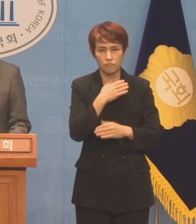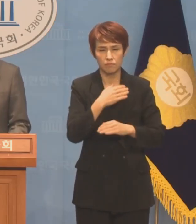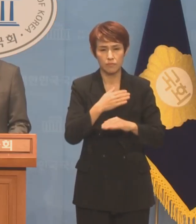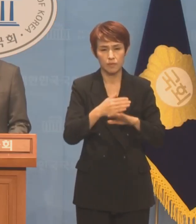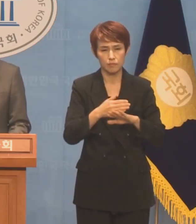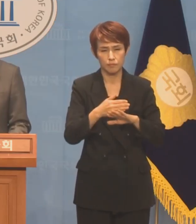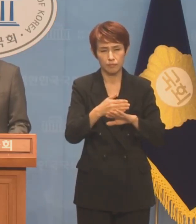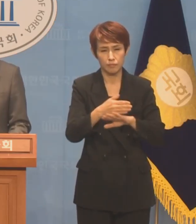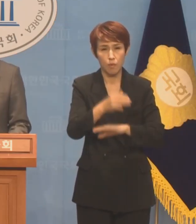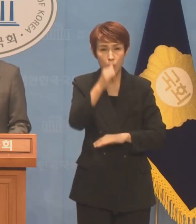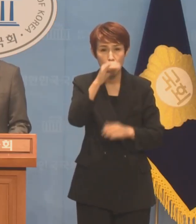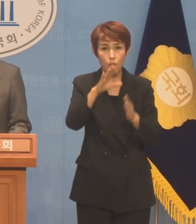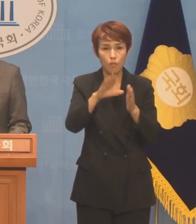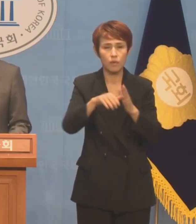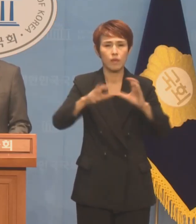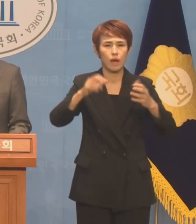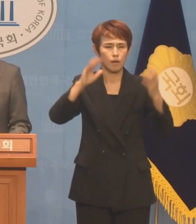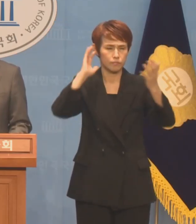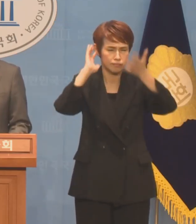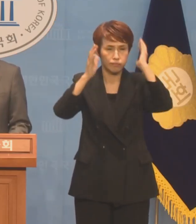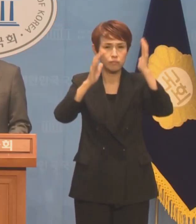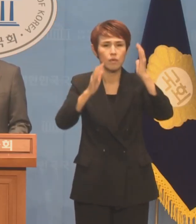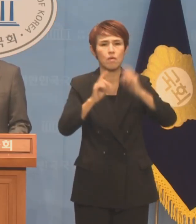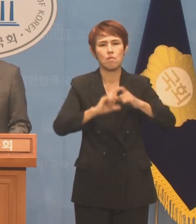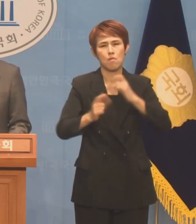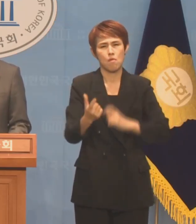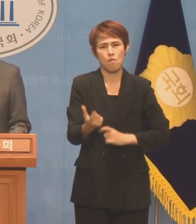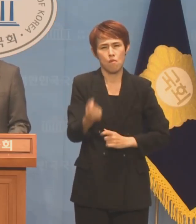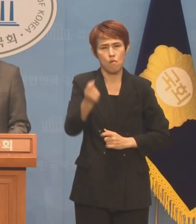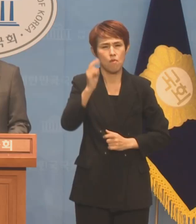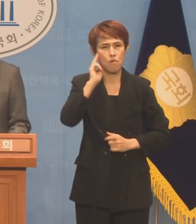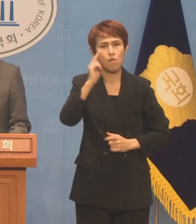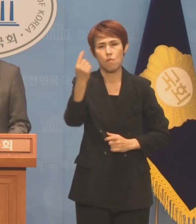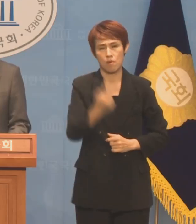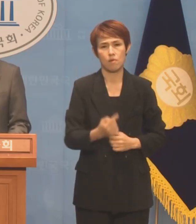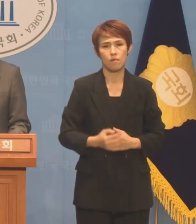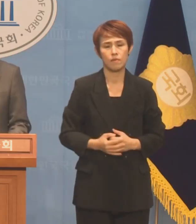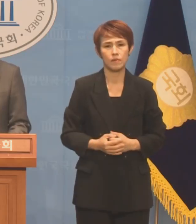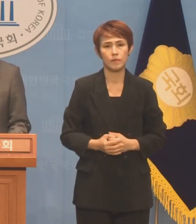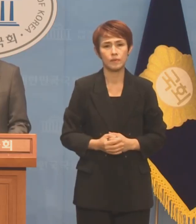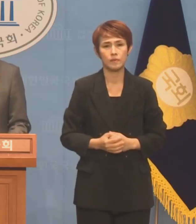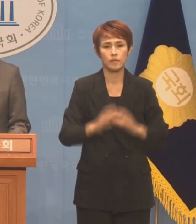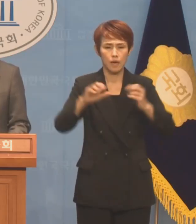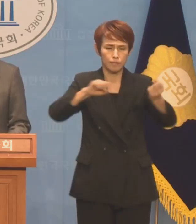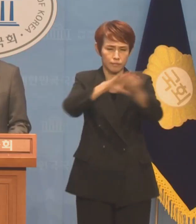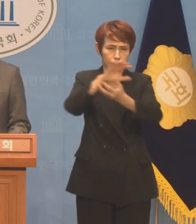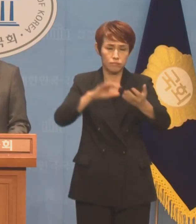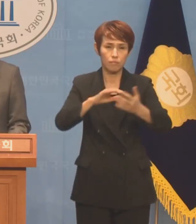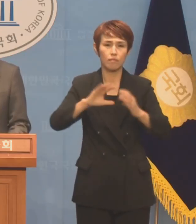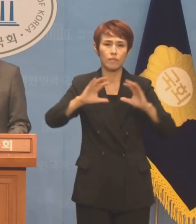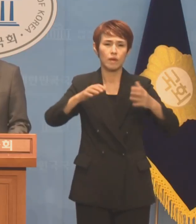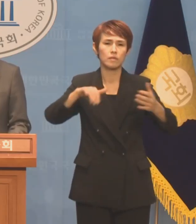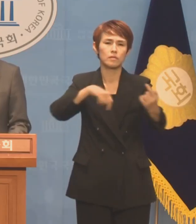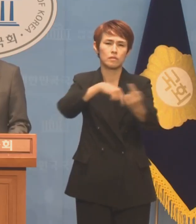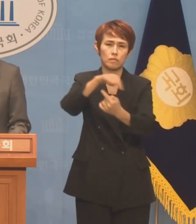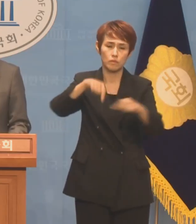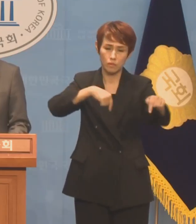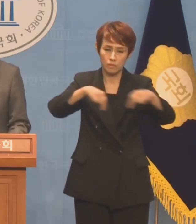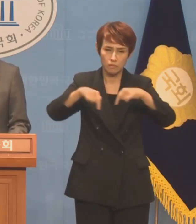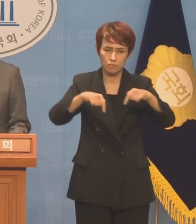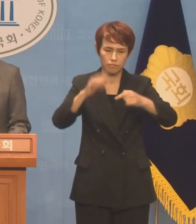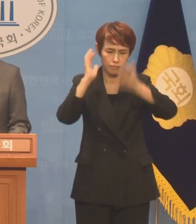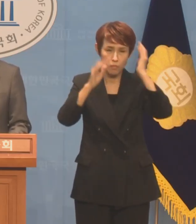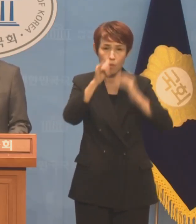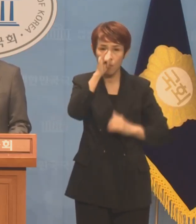국가적 혼란과 위기는 더욱 심화됩니다. 내란으로 마비된 국정과 국민의